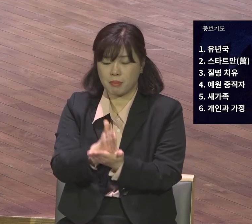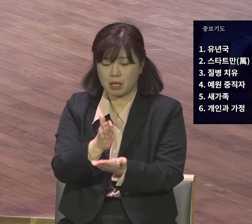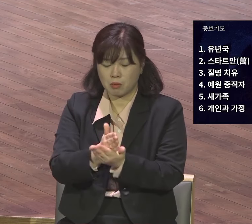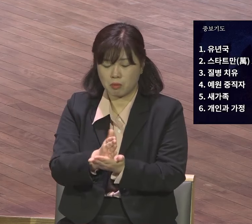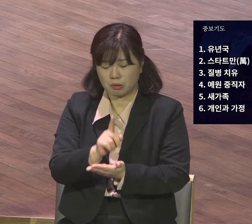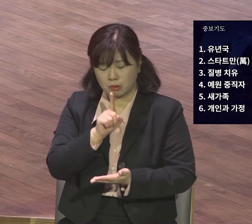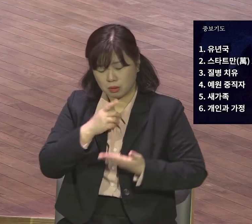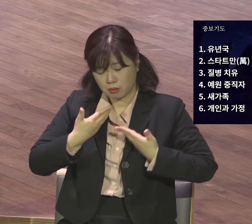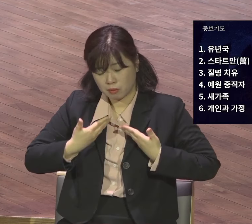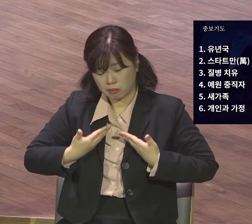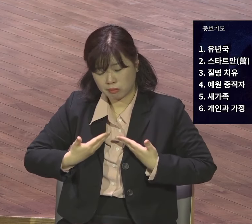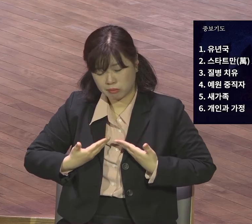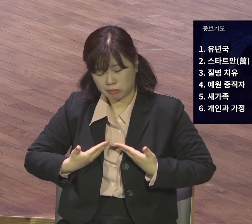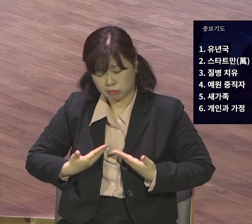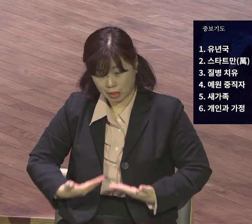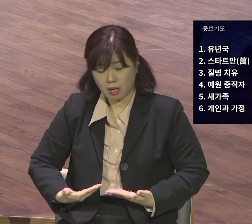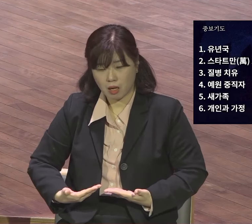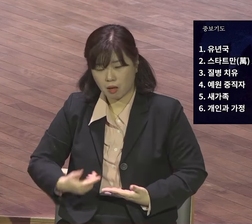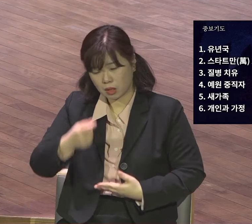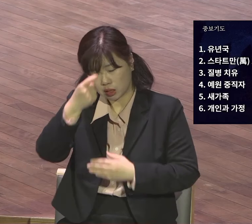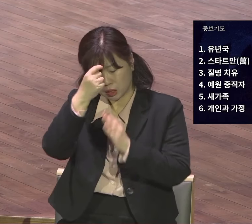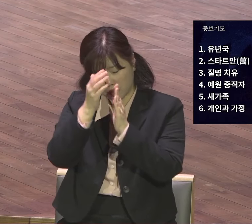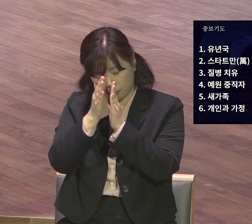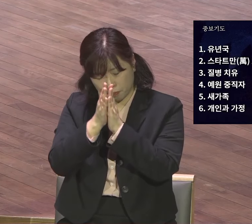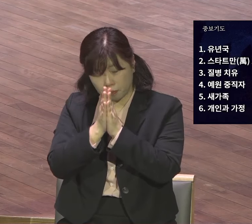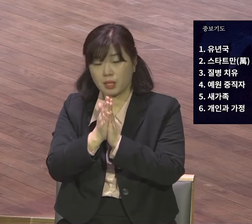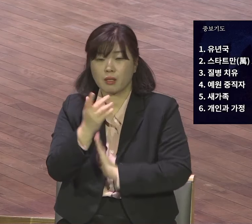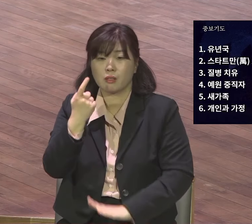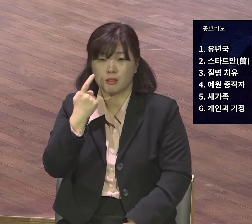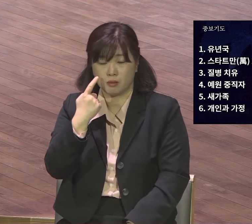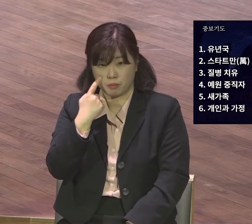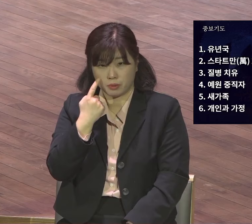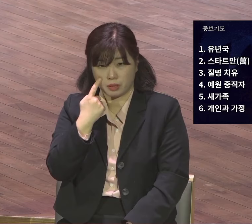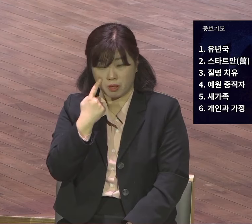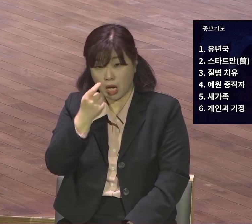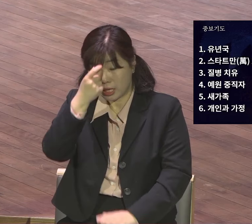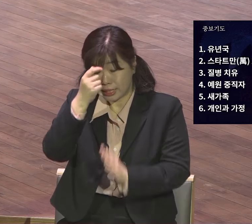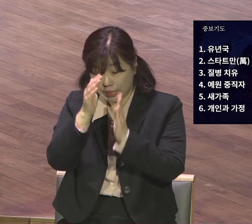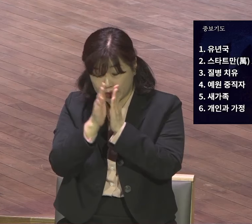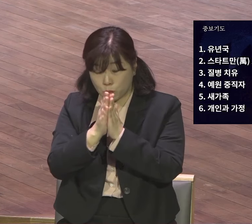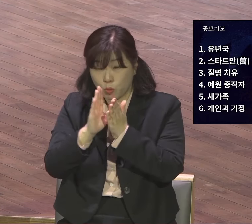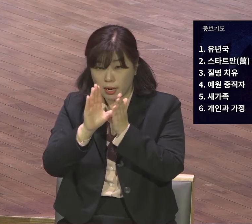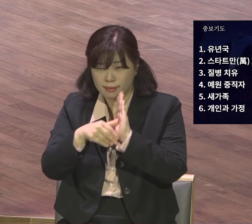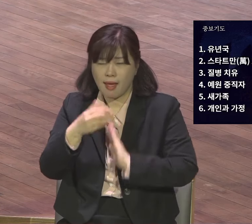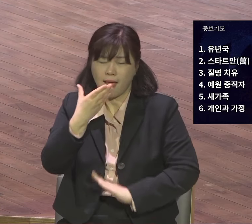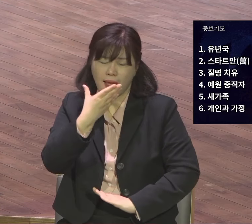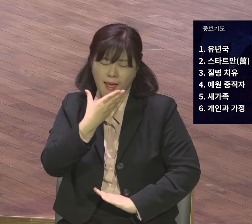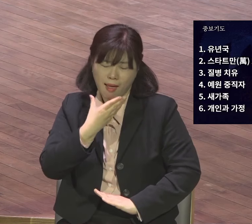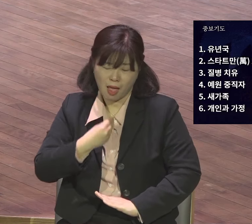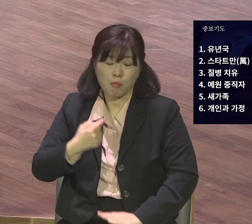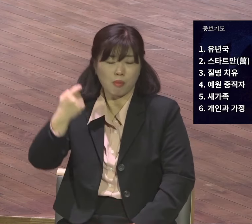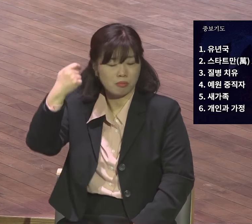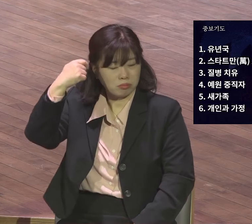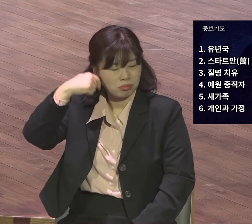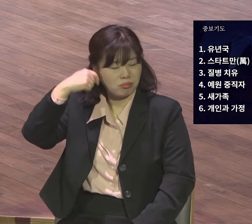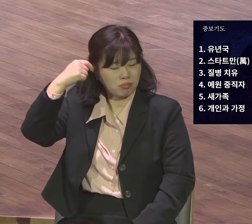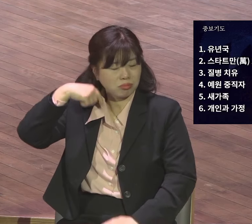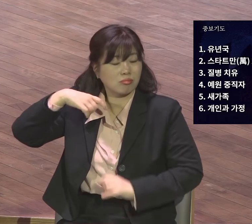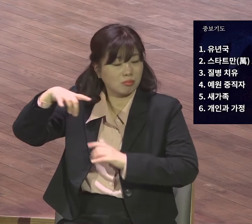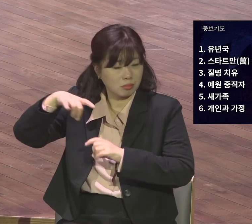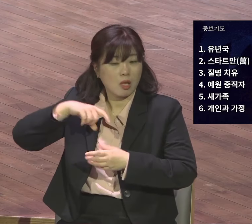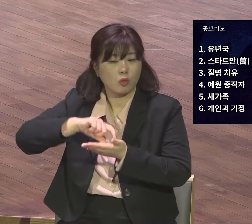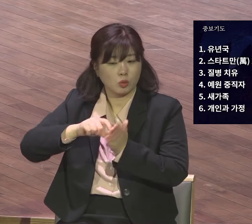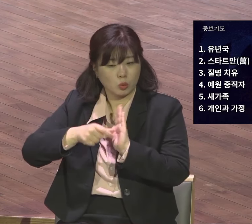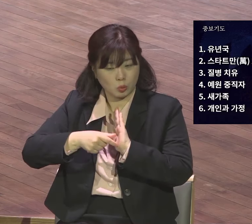해결자 되신다는 참 복음의 진리를 깨닫고 행복한 언약의 여정을 갈 수 있도록 기도해 주시기 바랍니다.